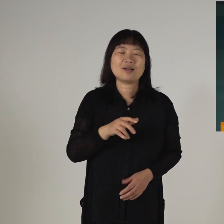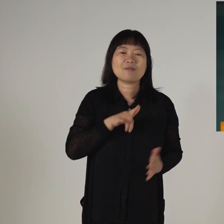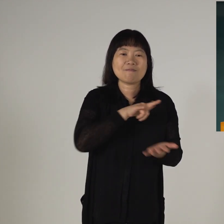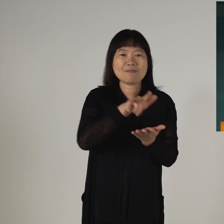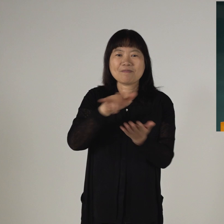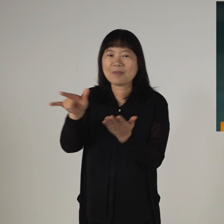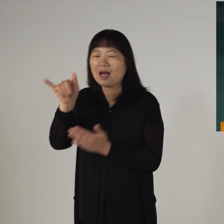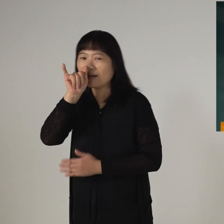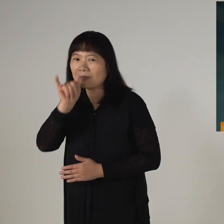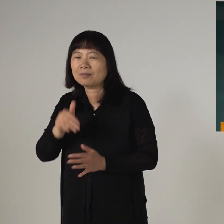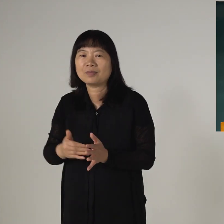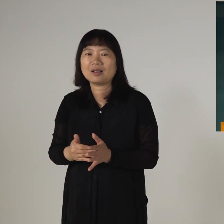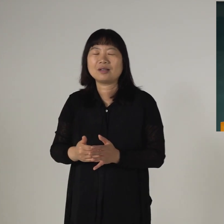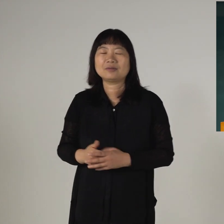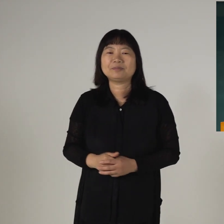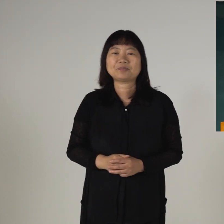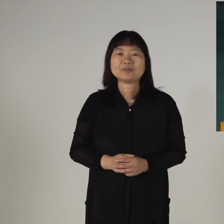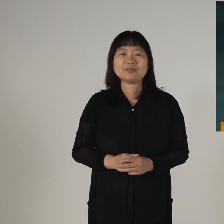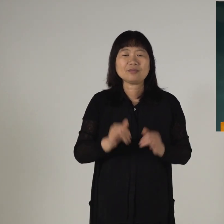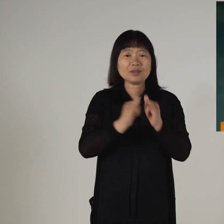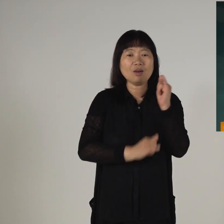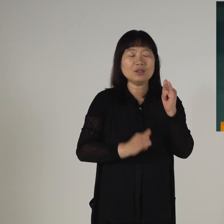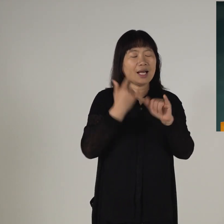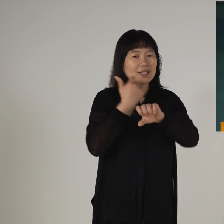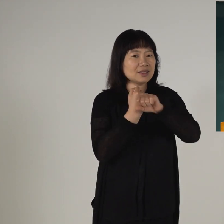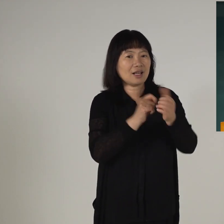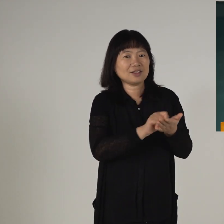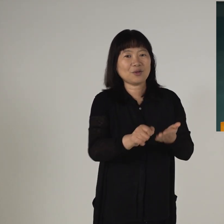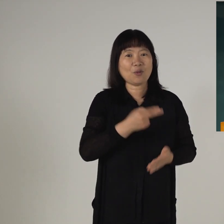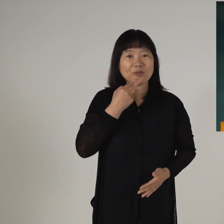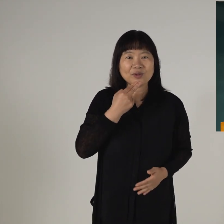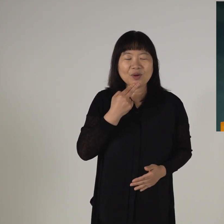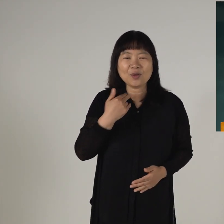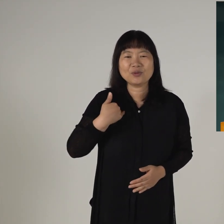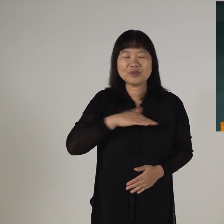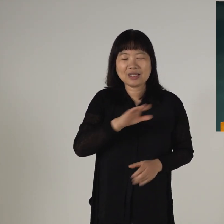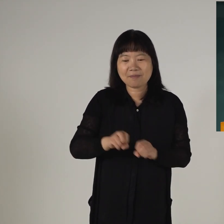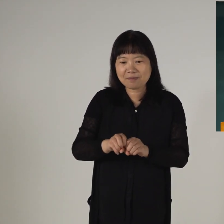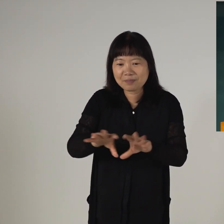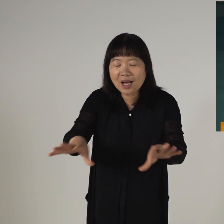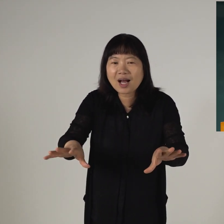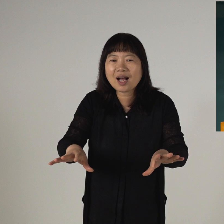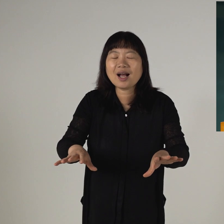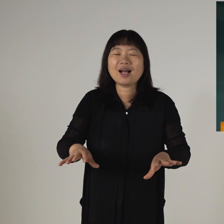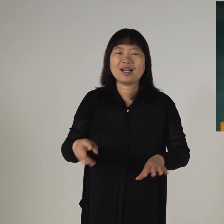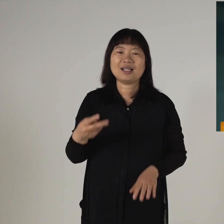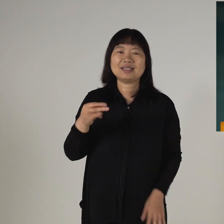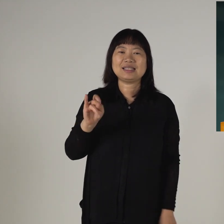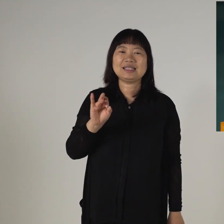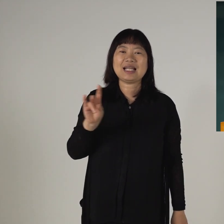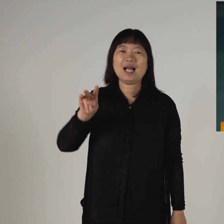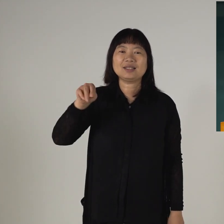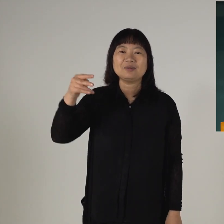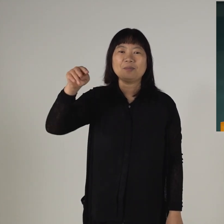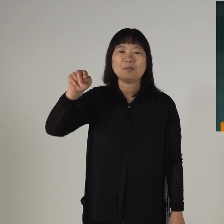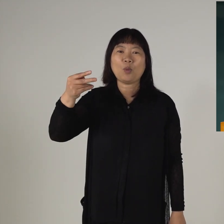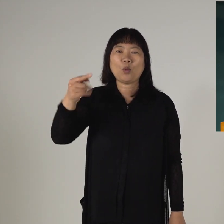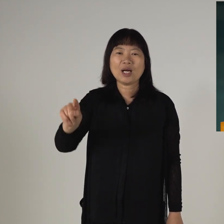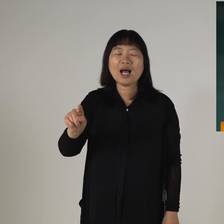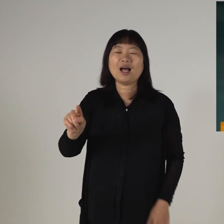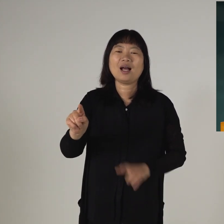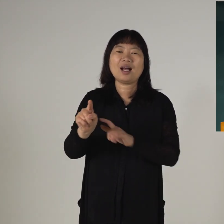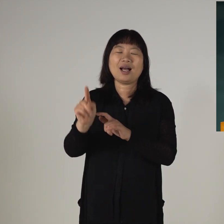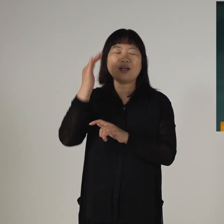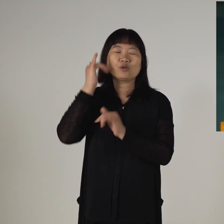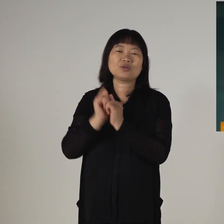그러면서 어느 역사도 기록하지 않았던 우리 흩어져 살던 디아스포라들의 해방을 위한